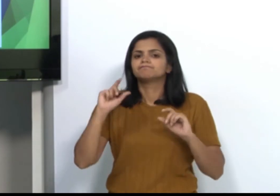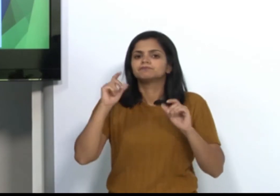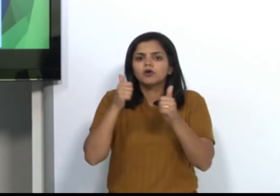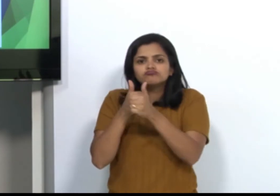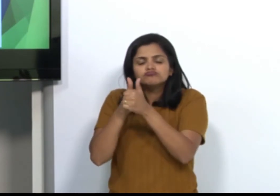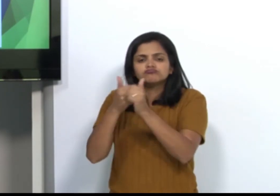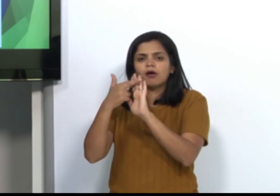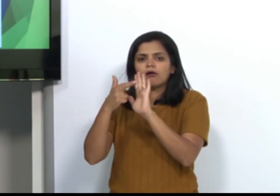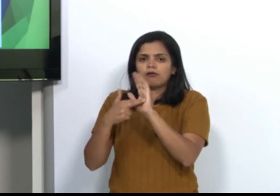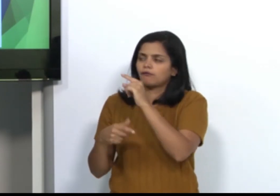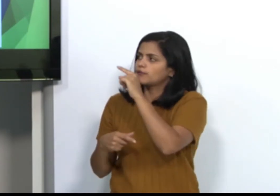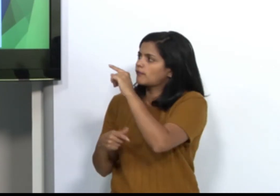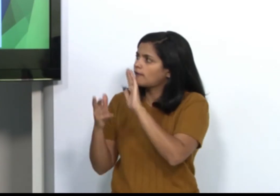No momento eu posso colocar,